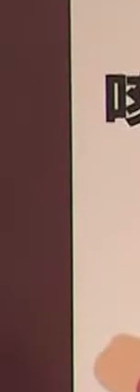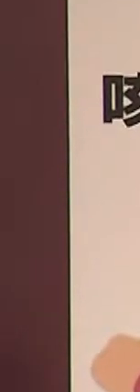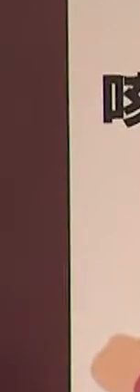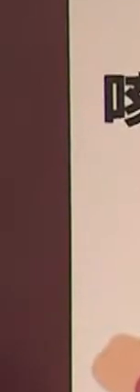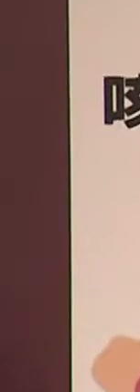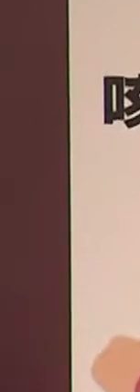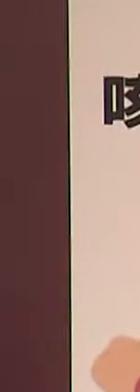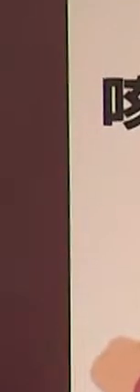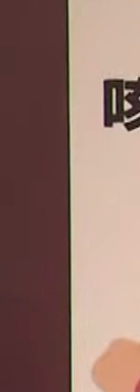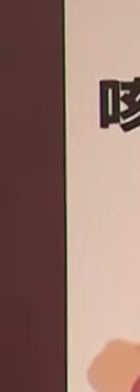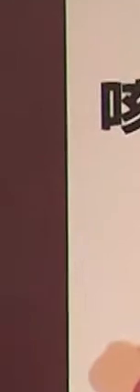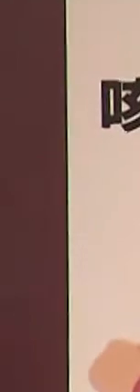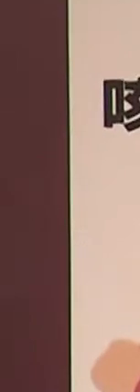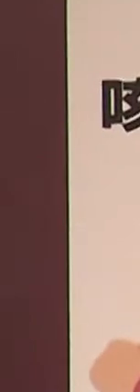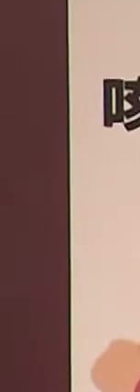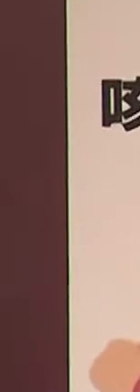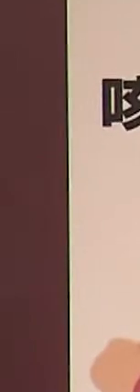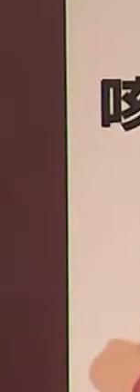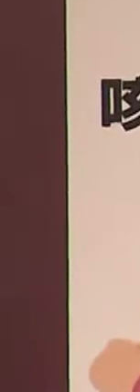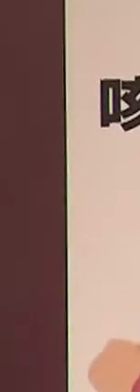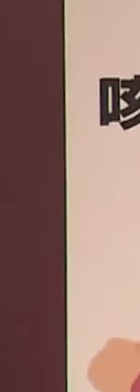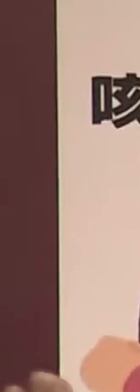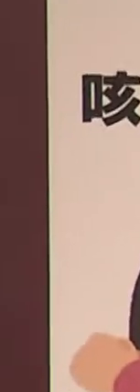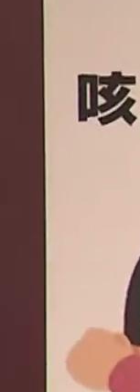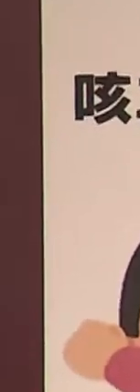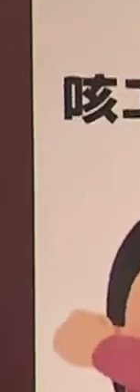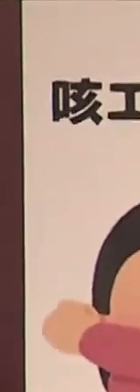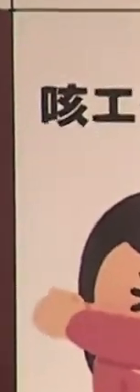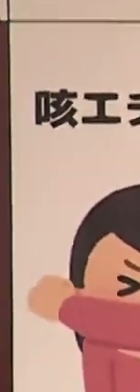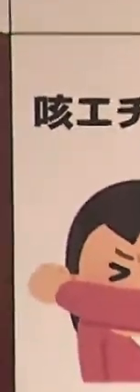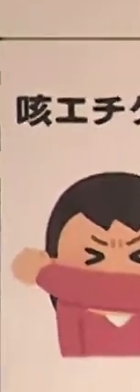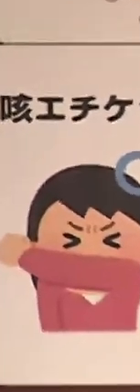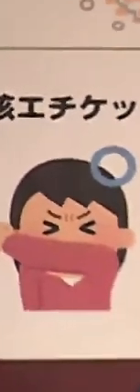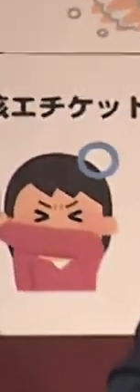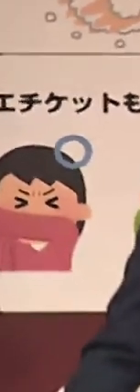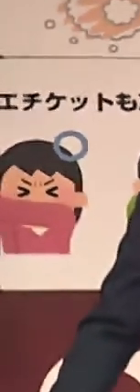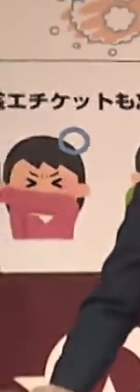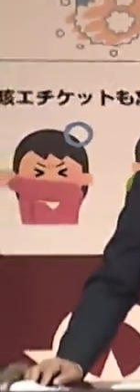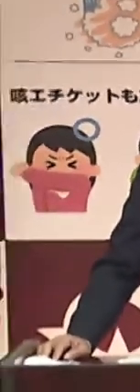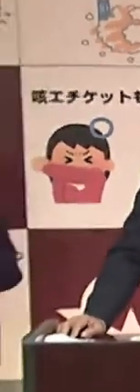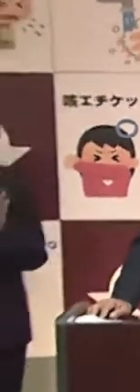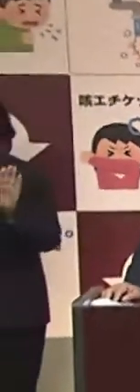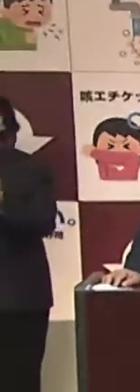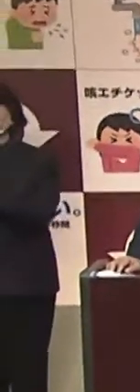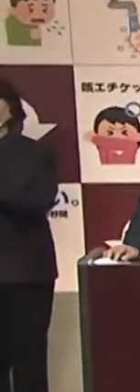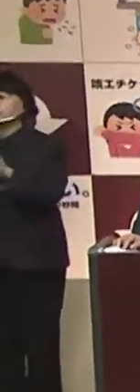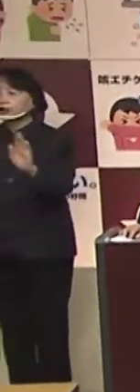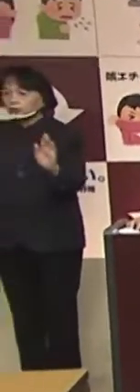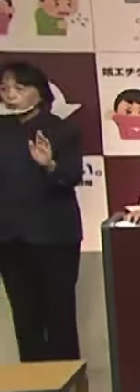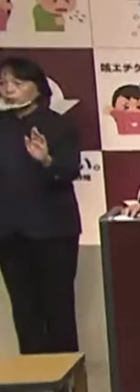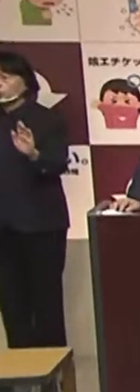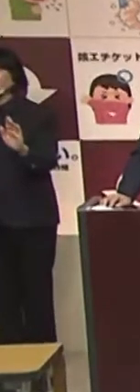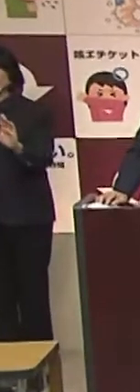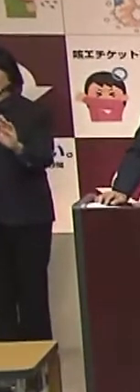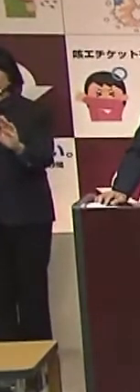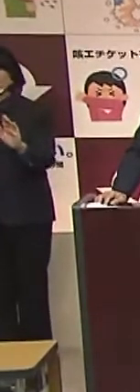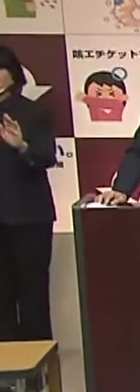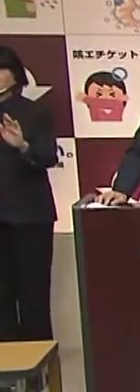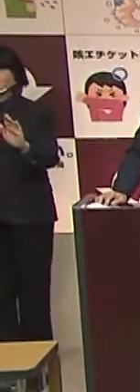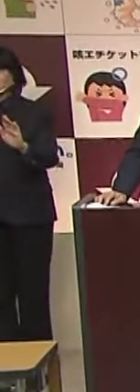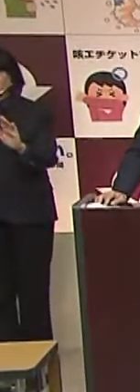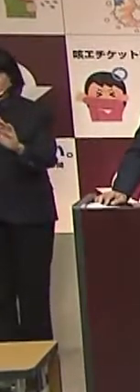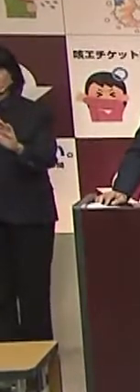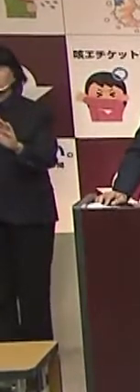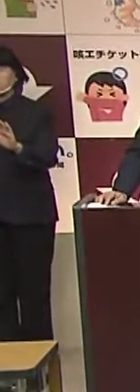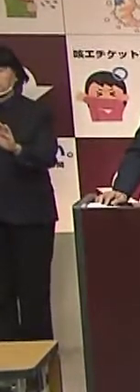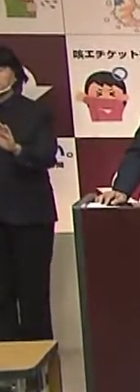ますか。 知事もおっしゃられましたようにですね、窓があればより自然体に風が入りますが、そういうところは